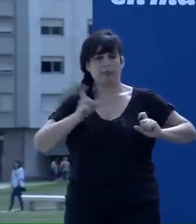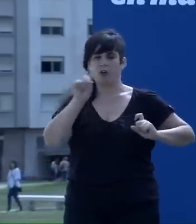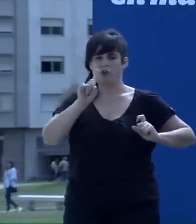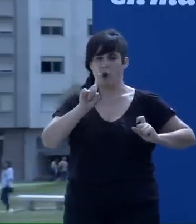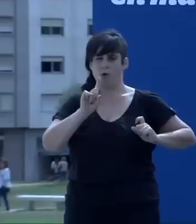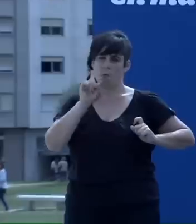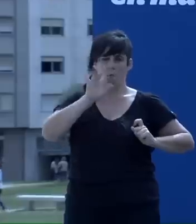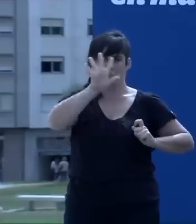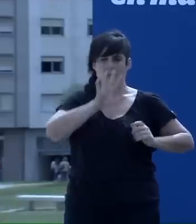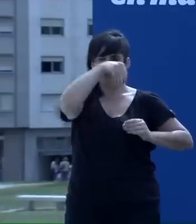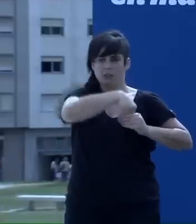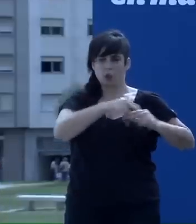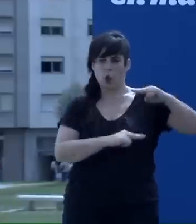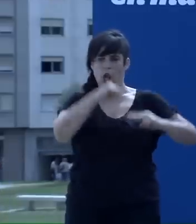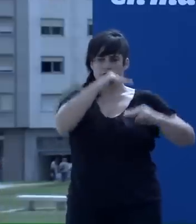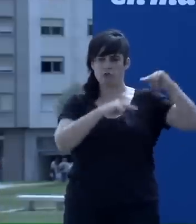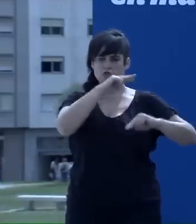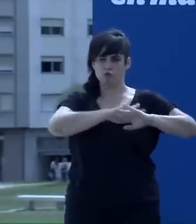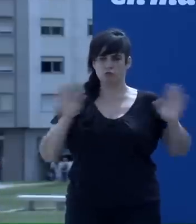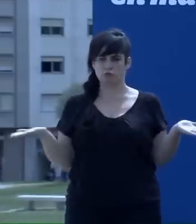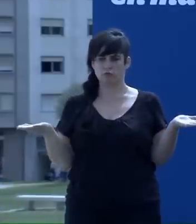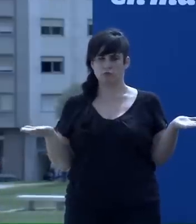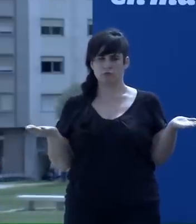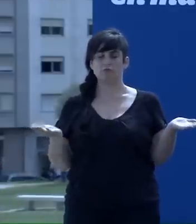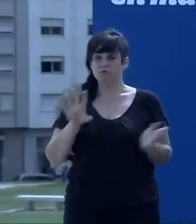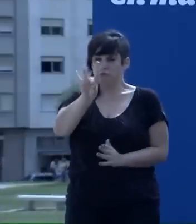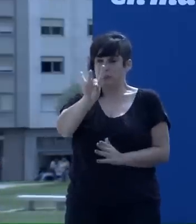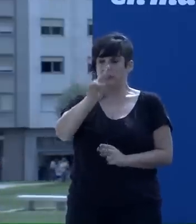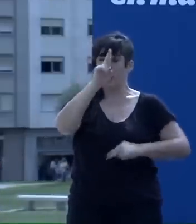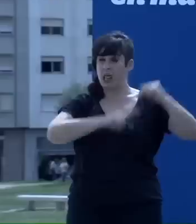Sí, ladrillos, claro. Hai que dimensionar